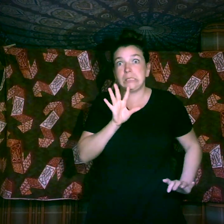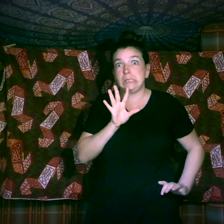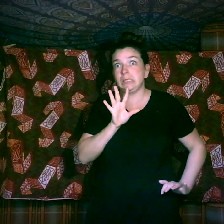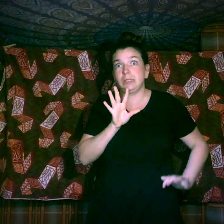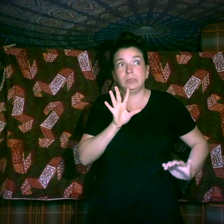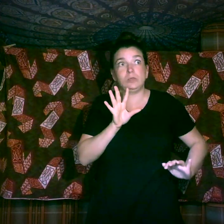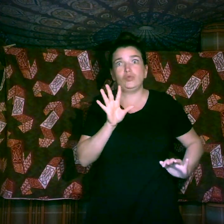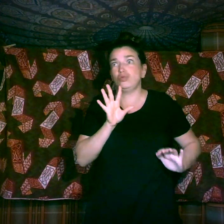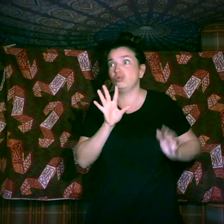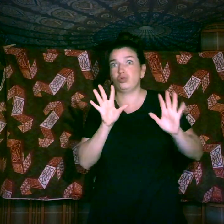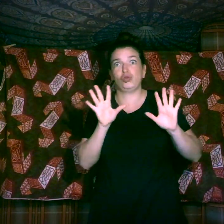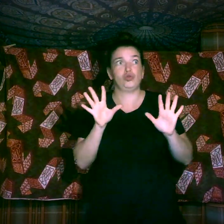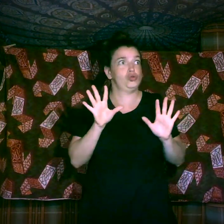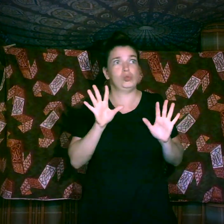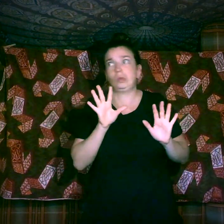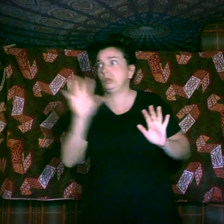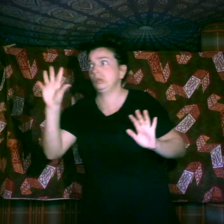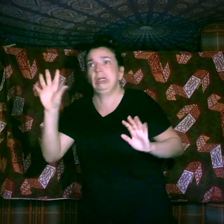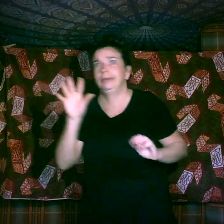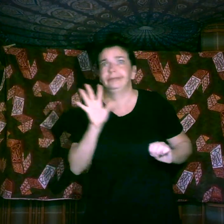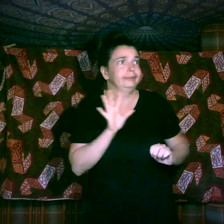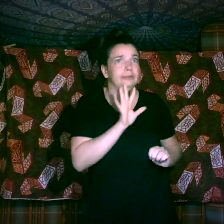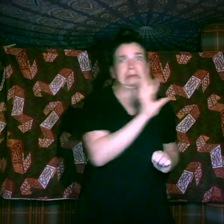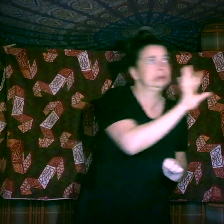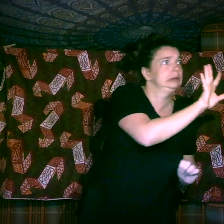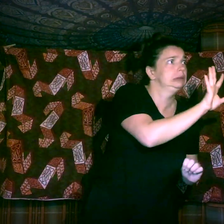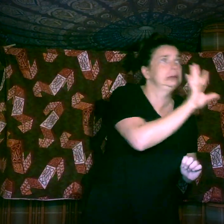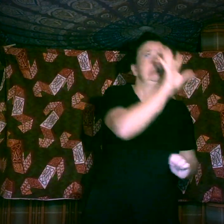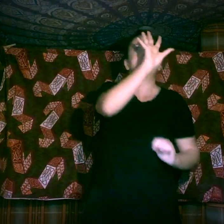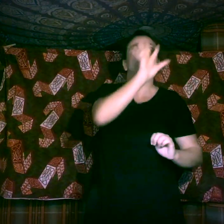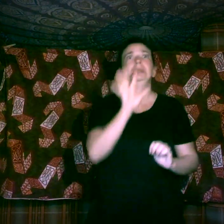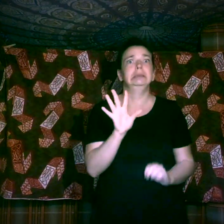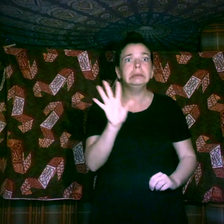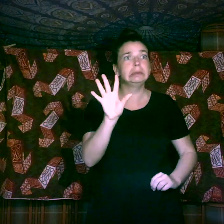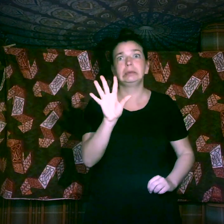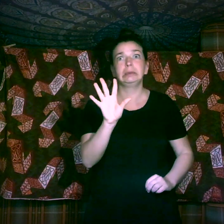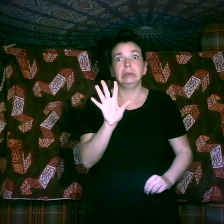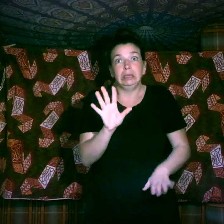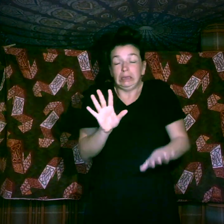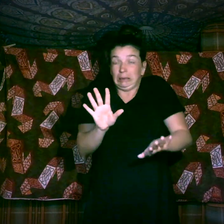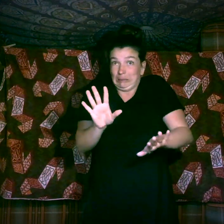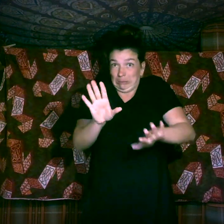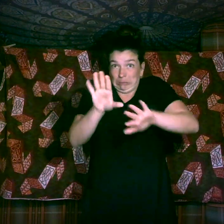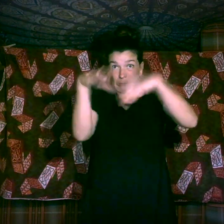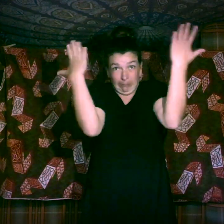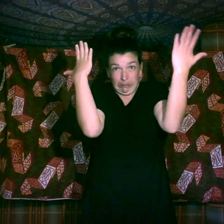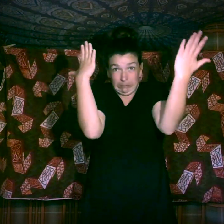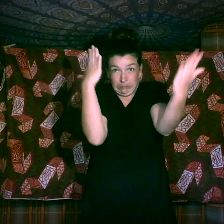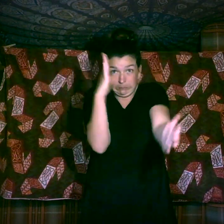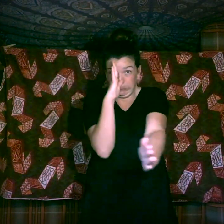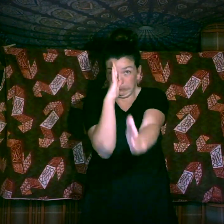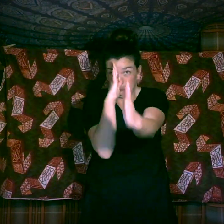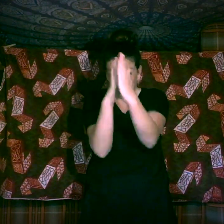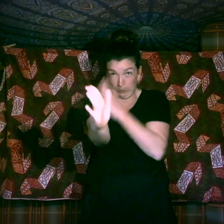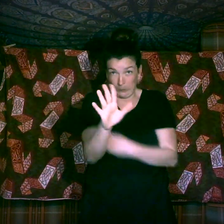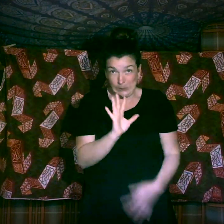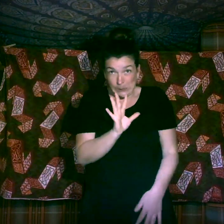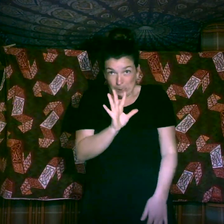et profonde. On ne peut pas passer dessus, on ne peut pas